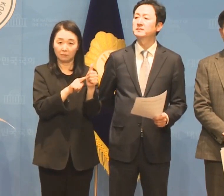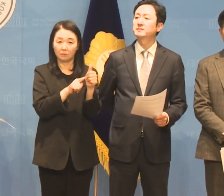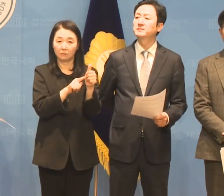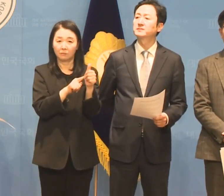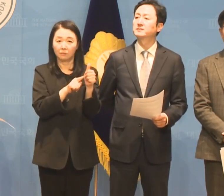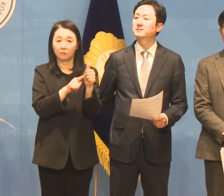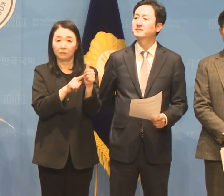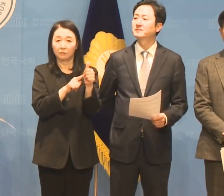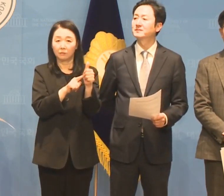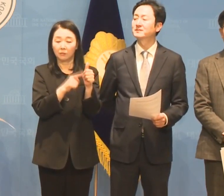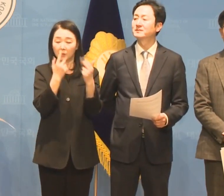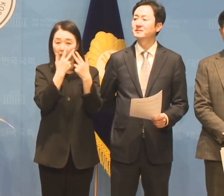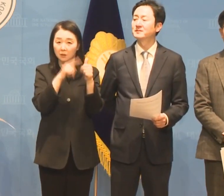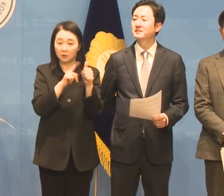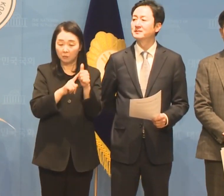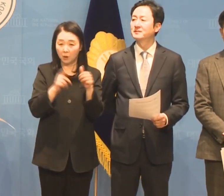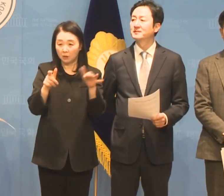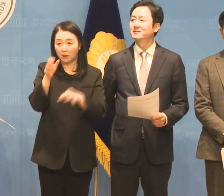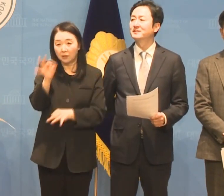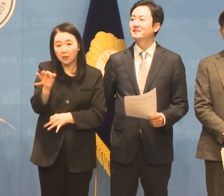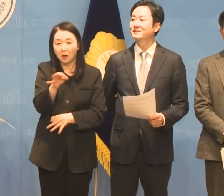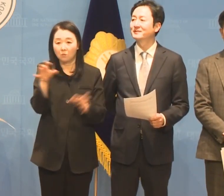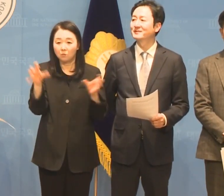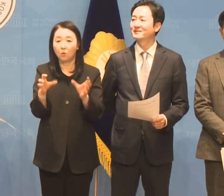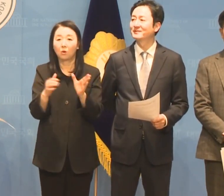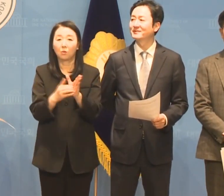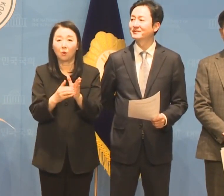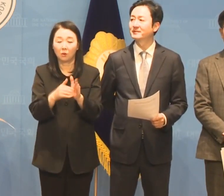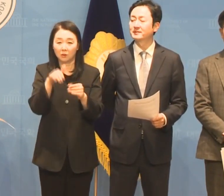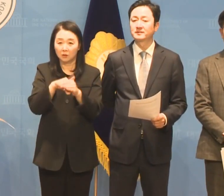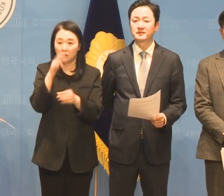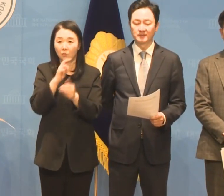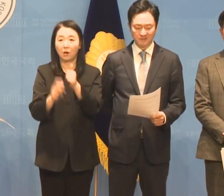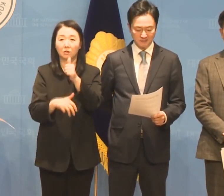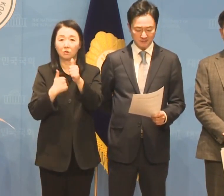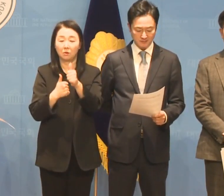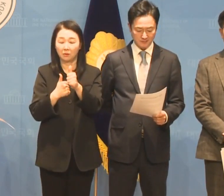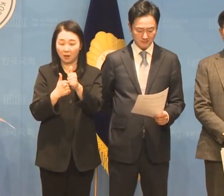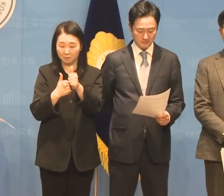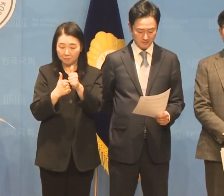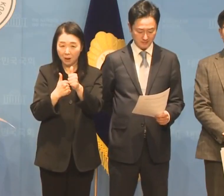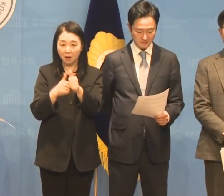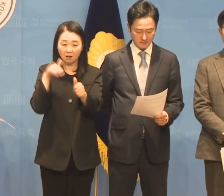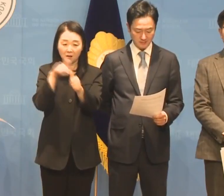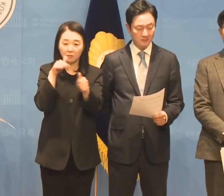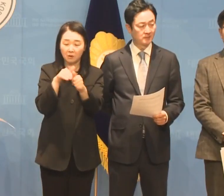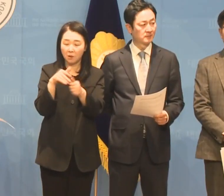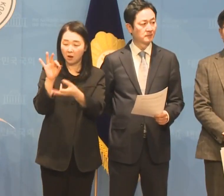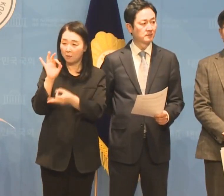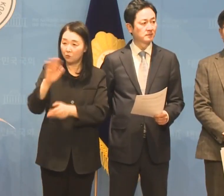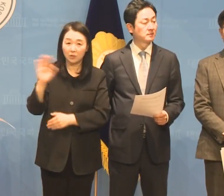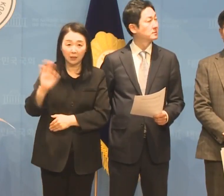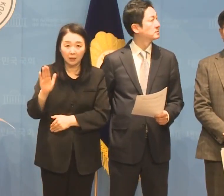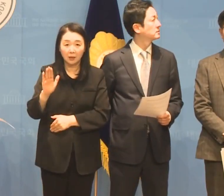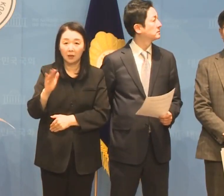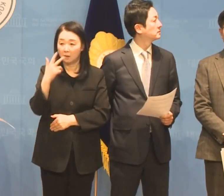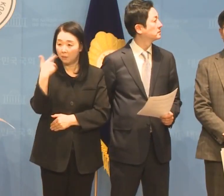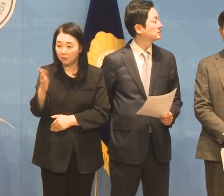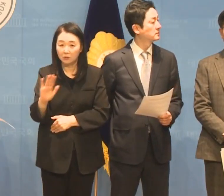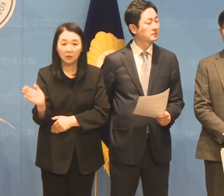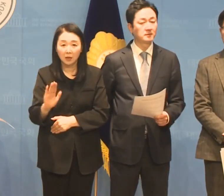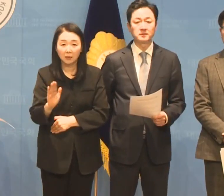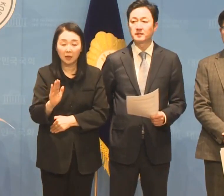대해서는 이재명이 은행장들이 모인 곳에 가서 선관위를 건들면 가만 안 둘 것이다. 이재명이 경기도지사